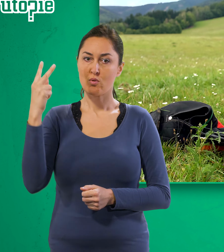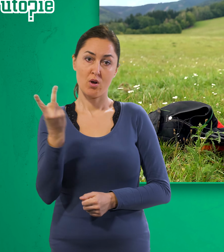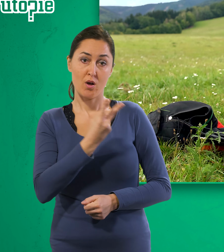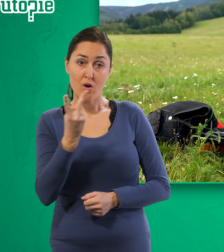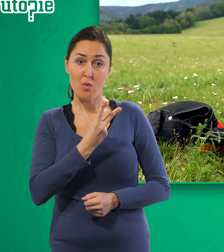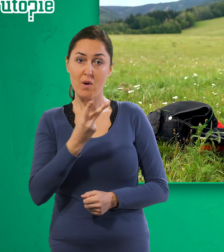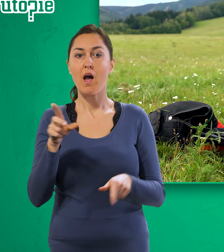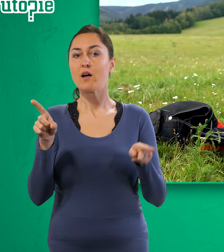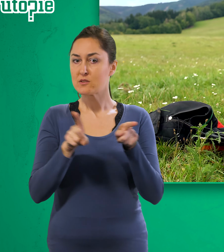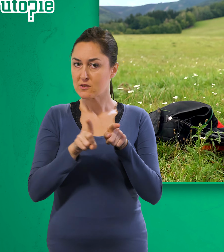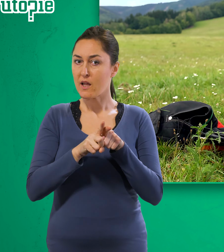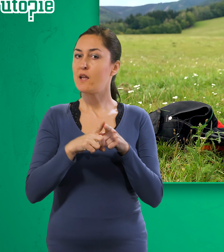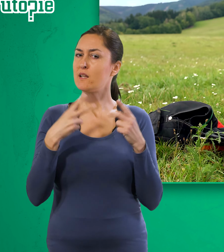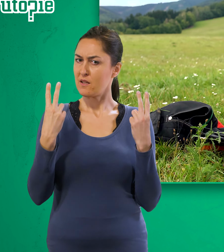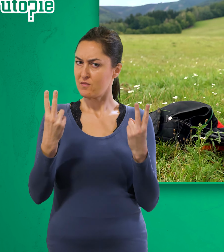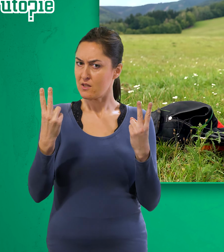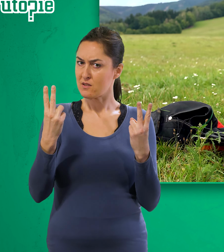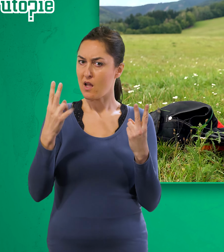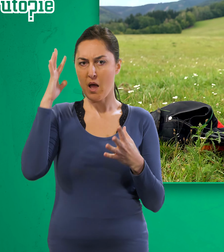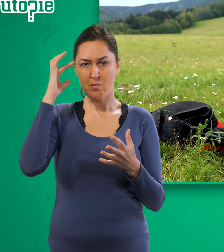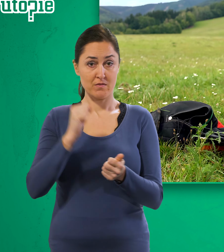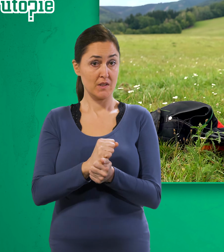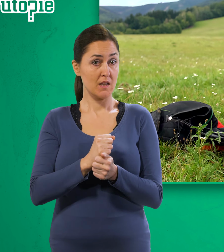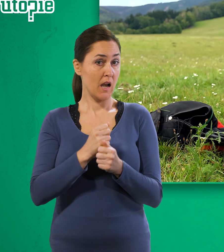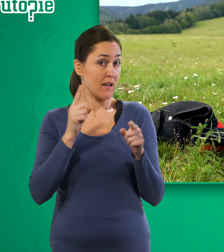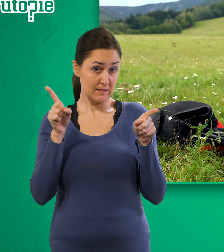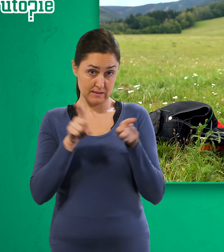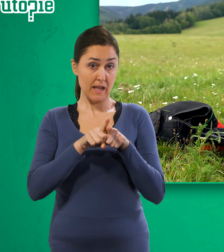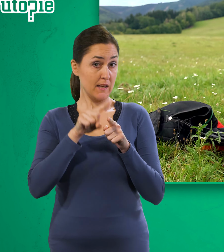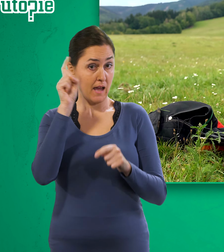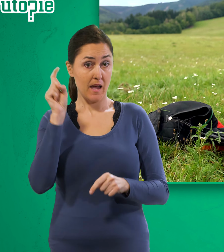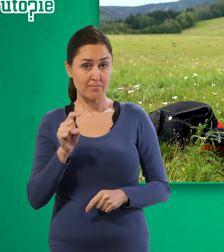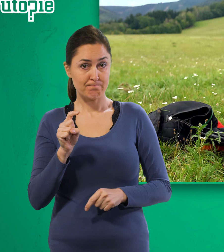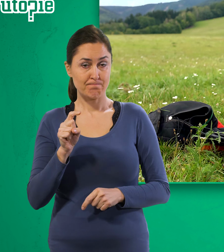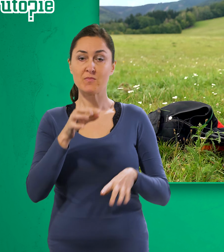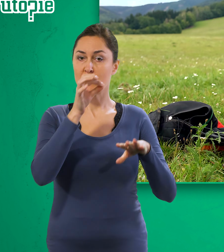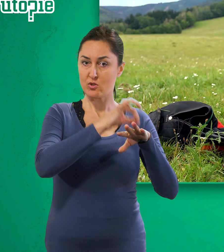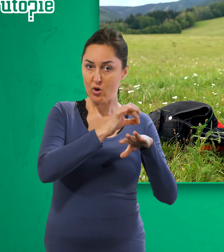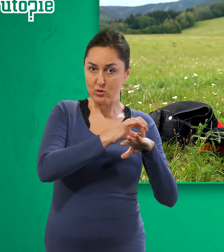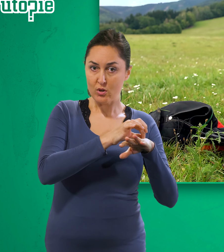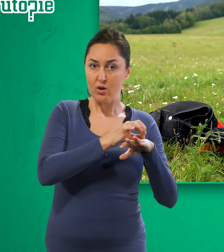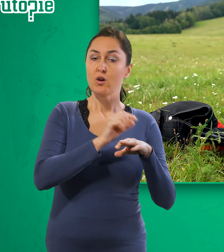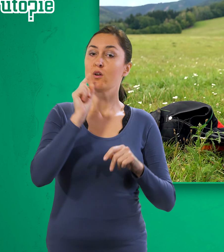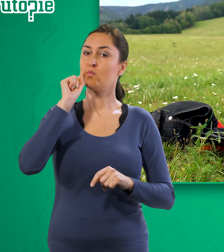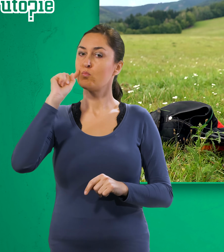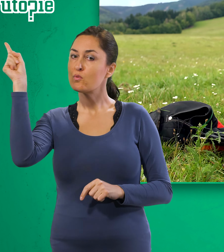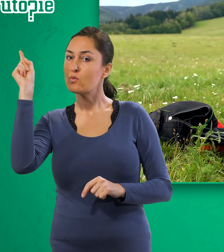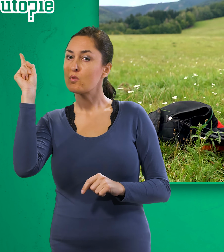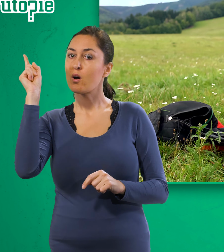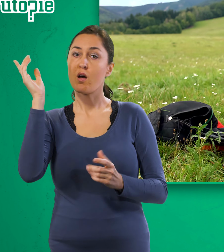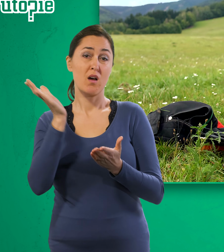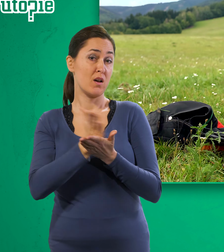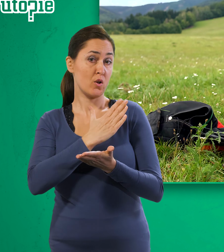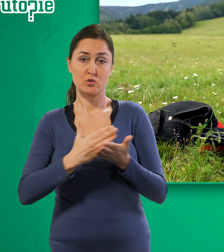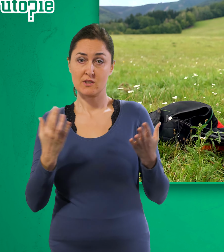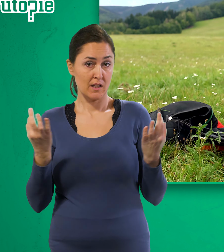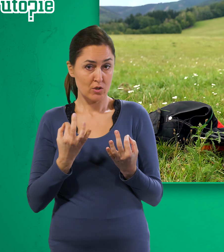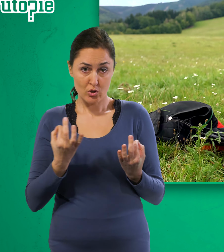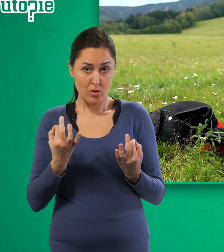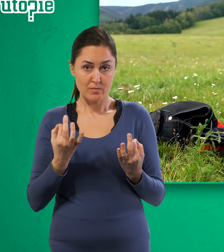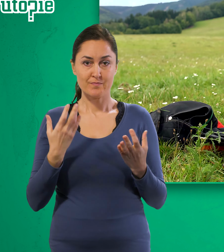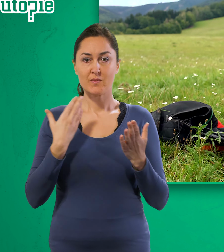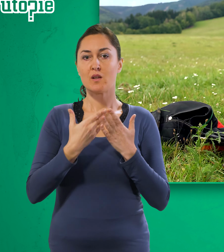pro skupinku vyvolených? Já jsem dneska s mými kamarády, piloty závěsných kluzáků, neboli lidově řečeno